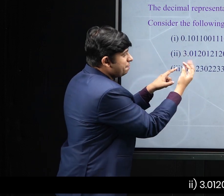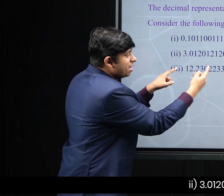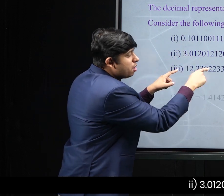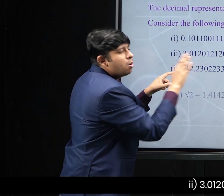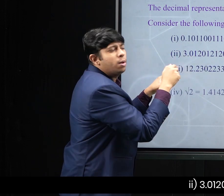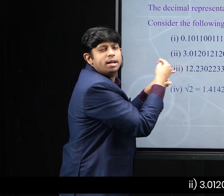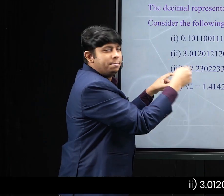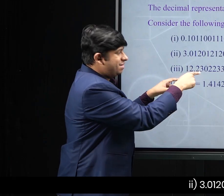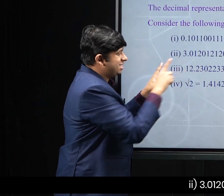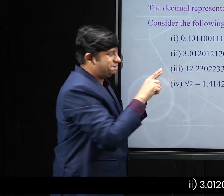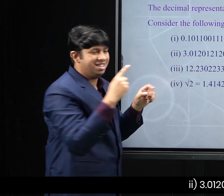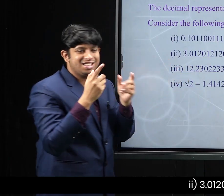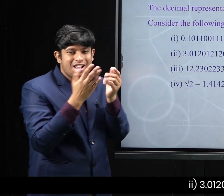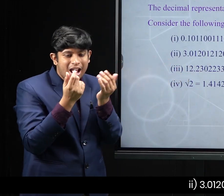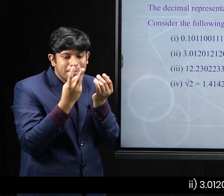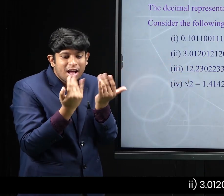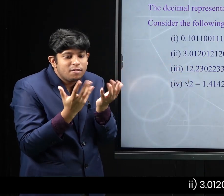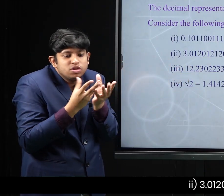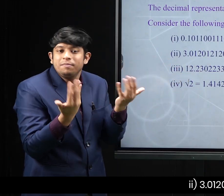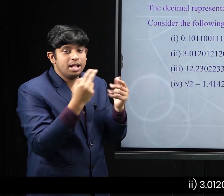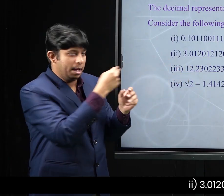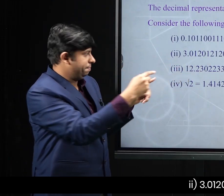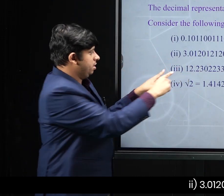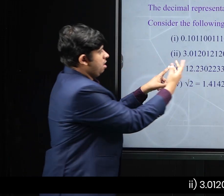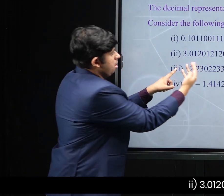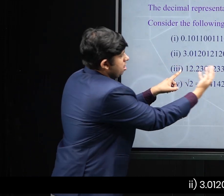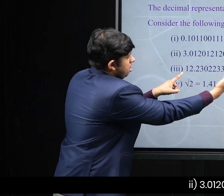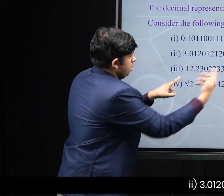201 212 01 21 212 3